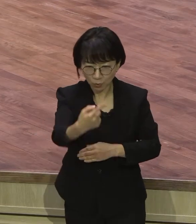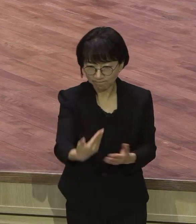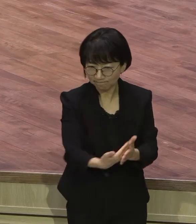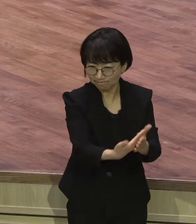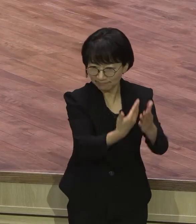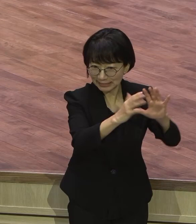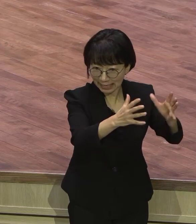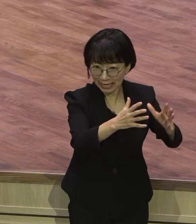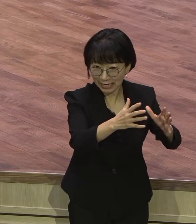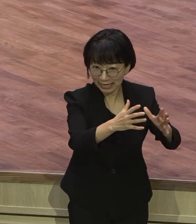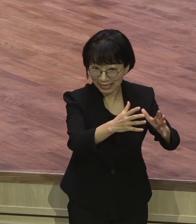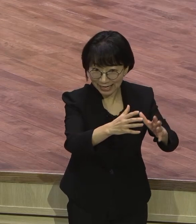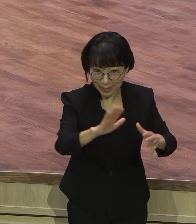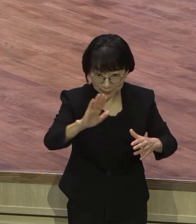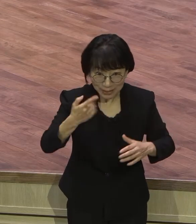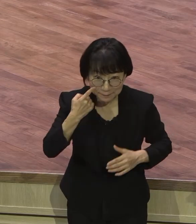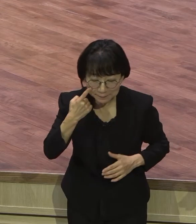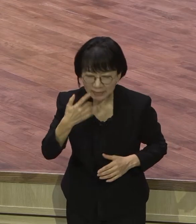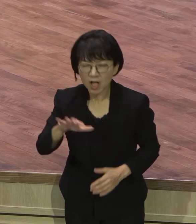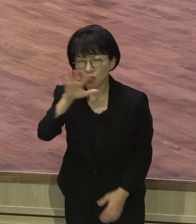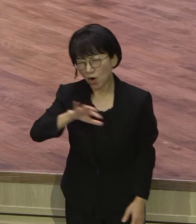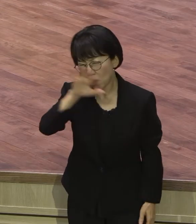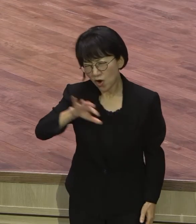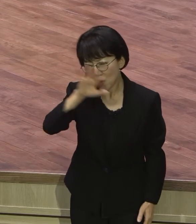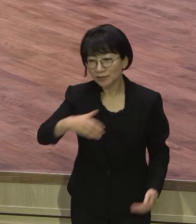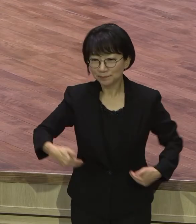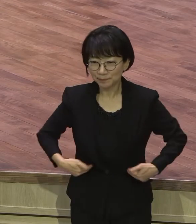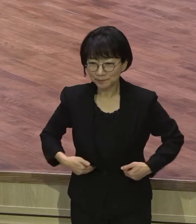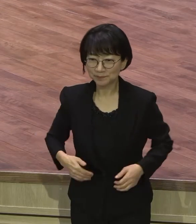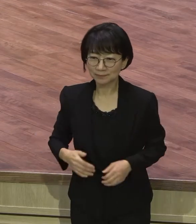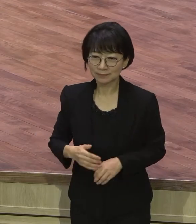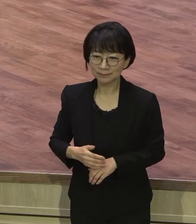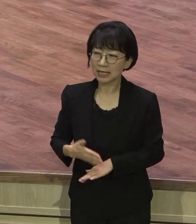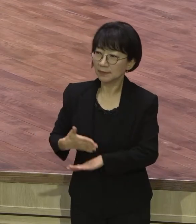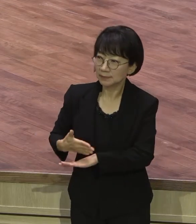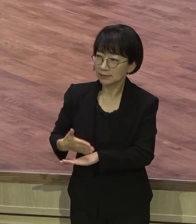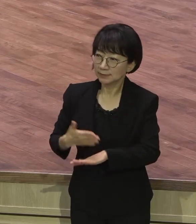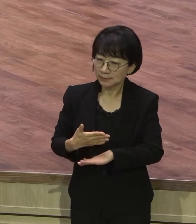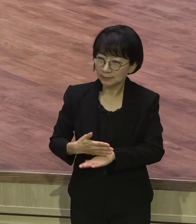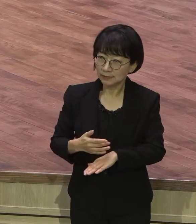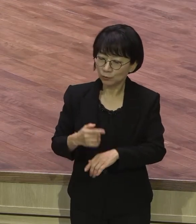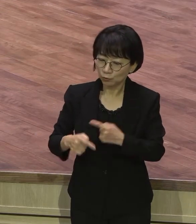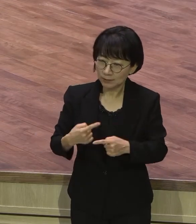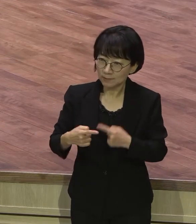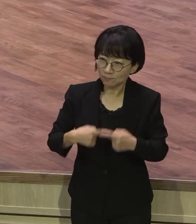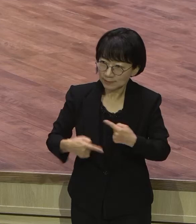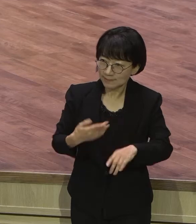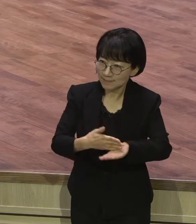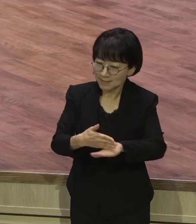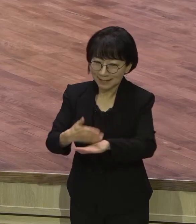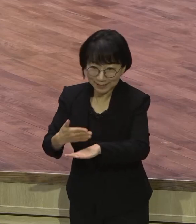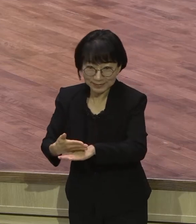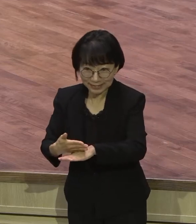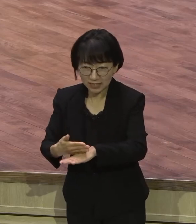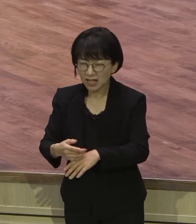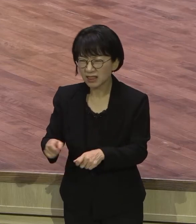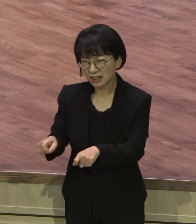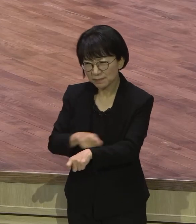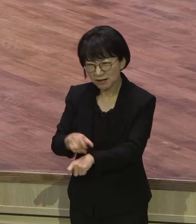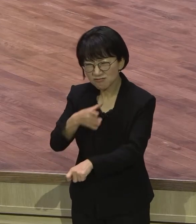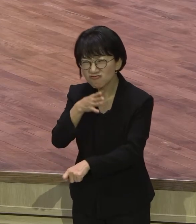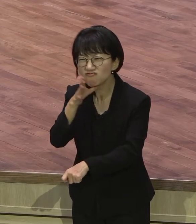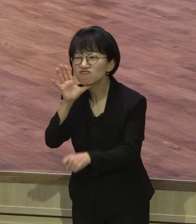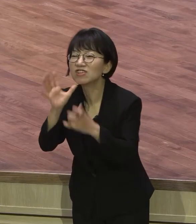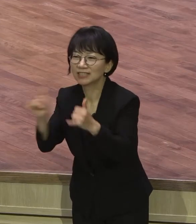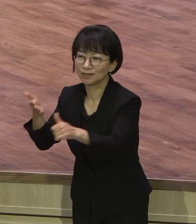되어보세요. 감사 연습을 해. 연습 오늘부터 감사 연습 좀 하세요. 특별히 나이 든 분도